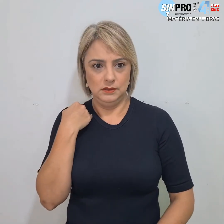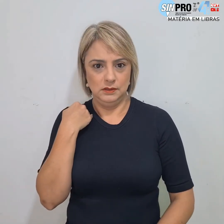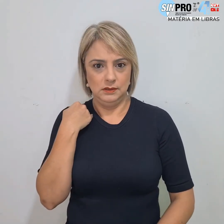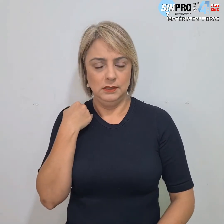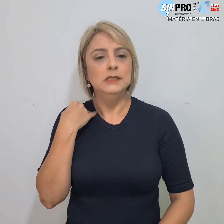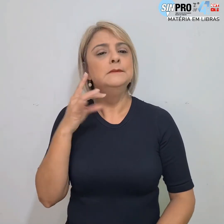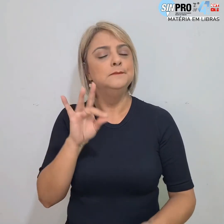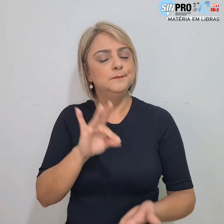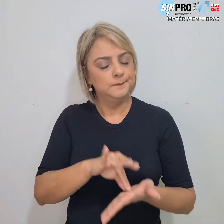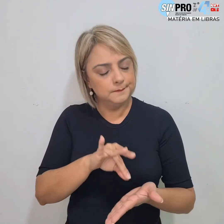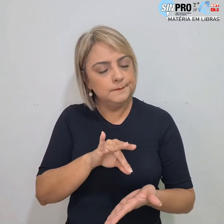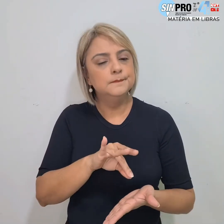literalmente.